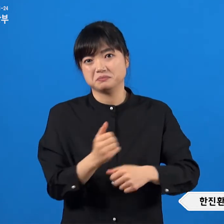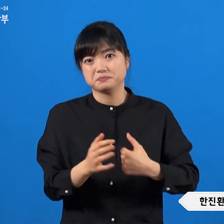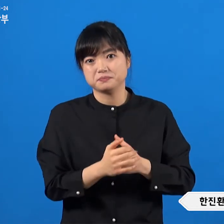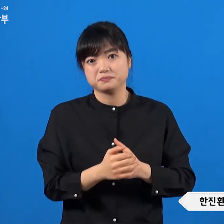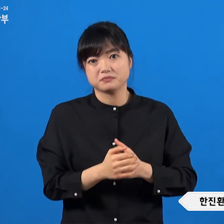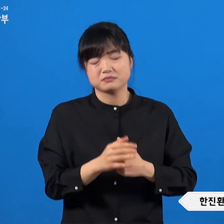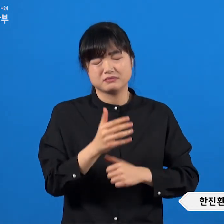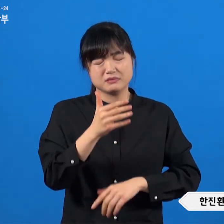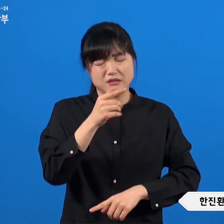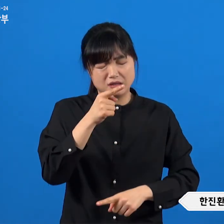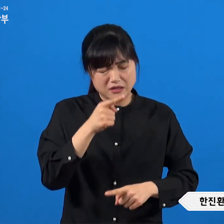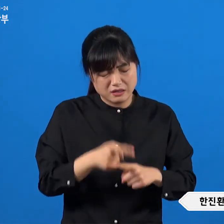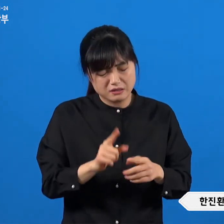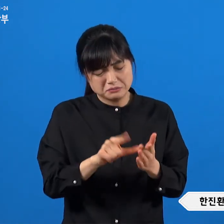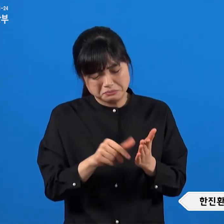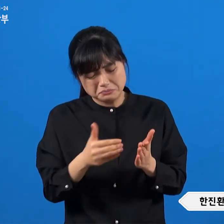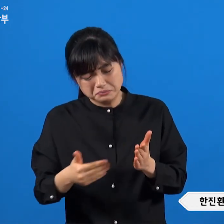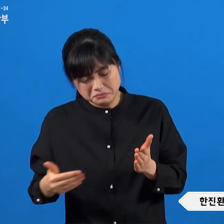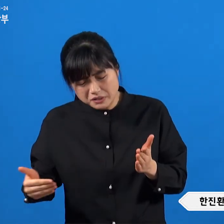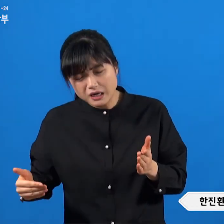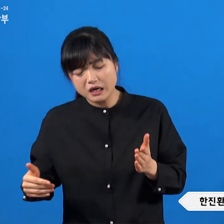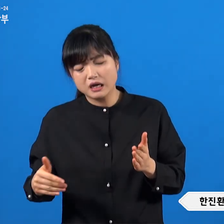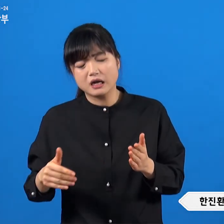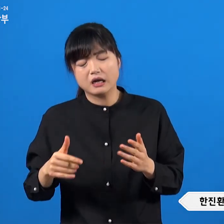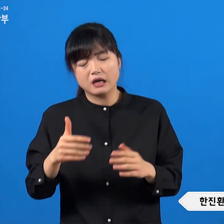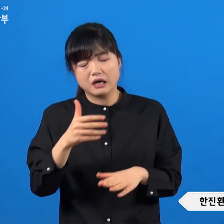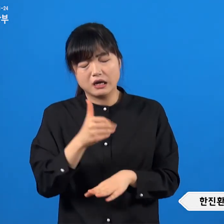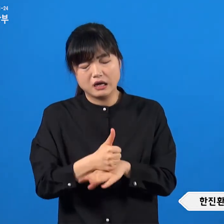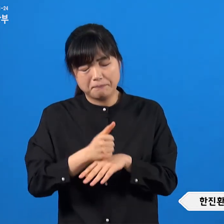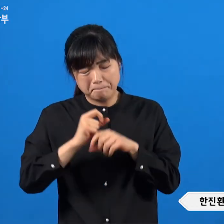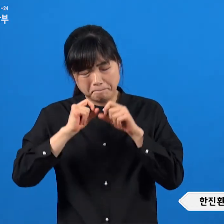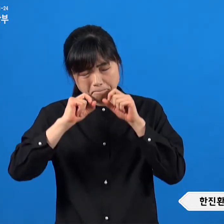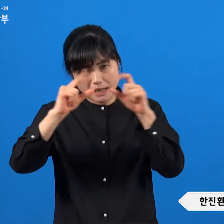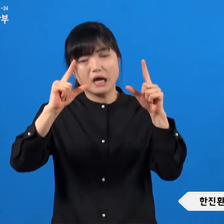그러다가 세월이 가면서 이분이 마침내 깨어졌습니다.